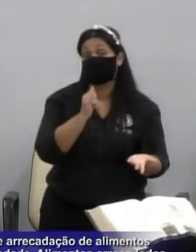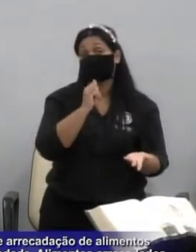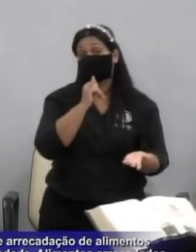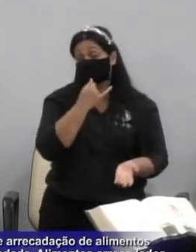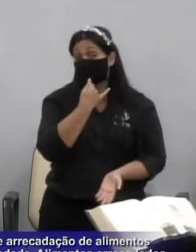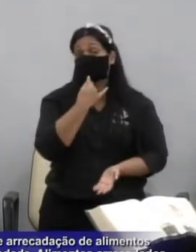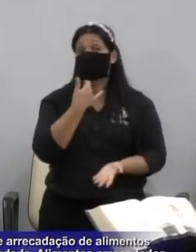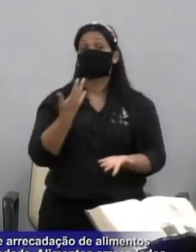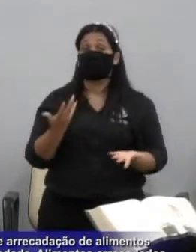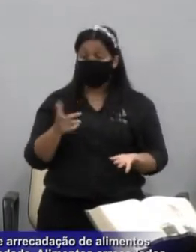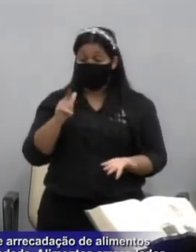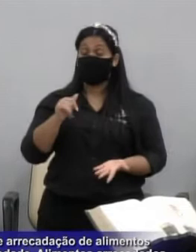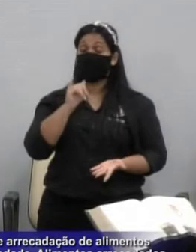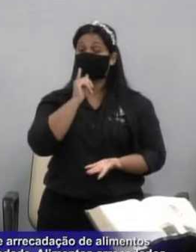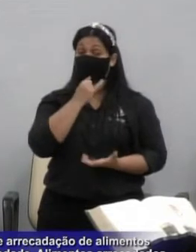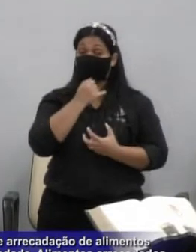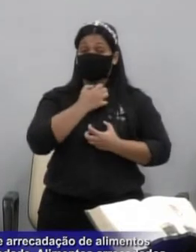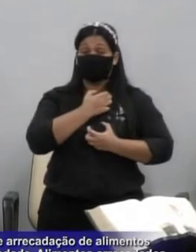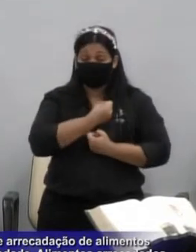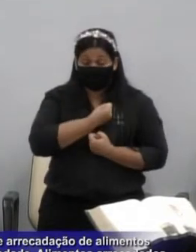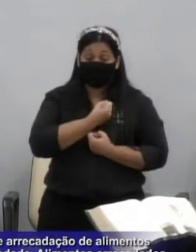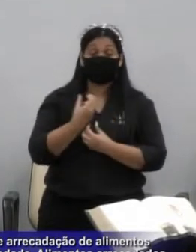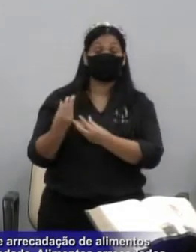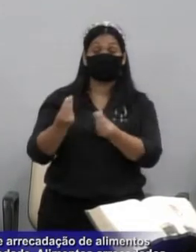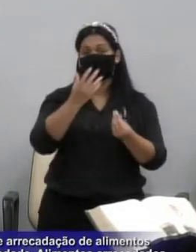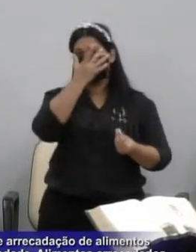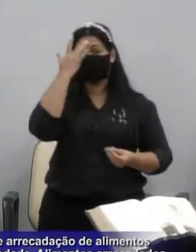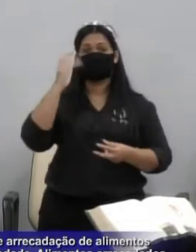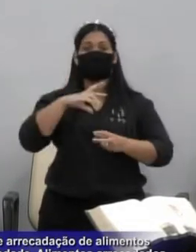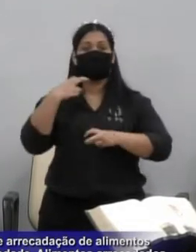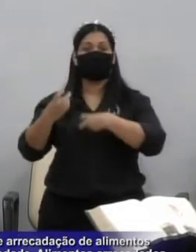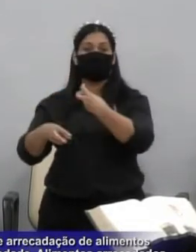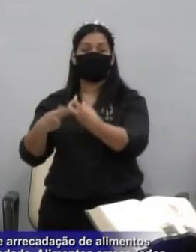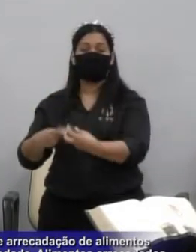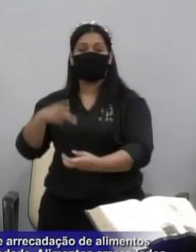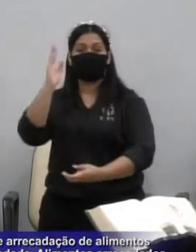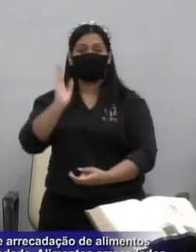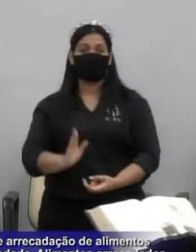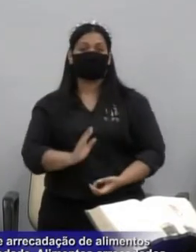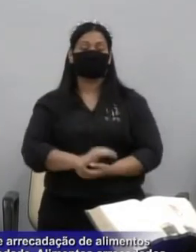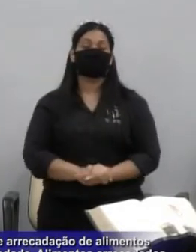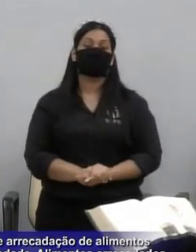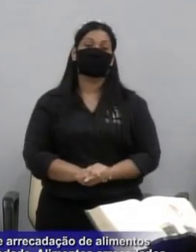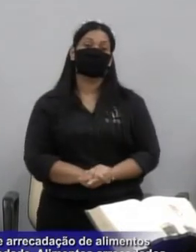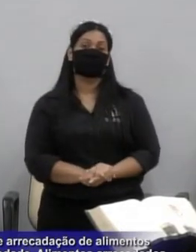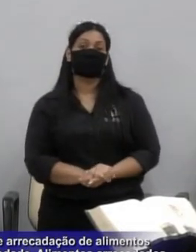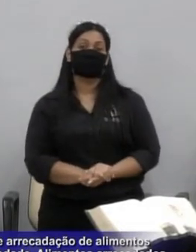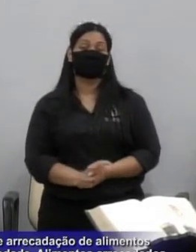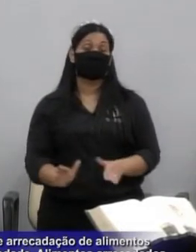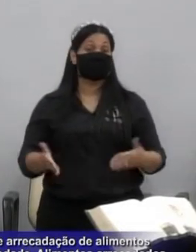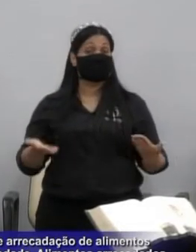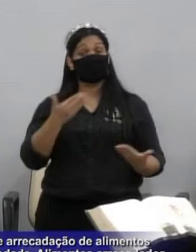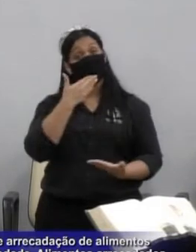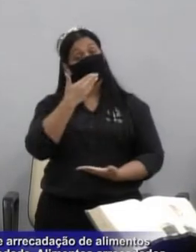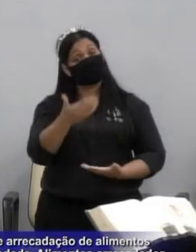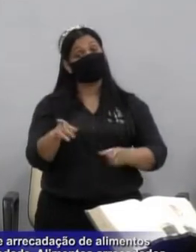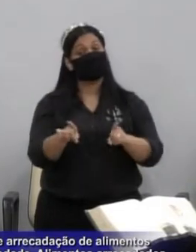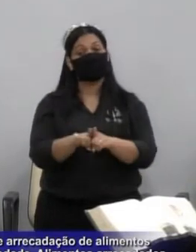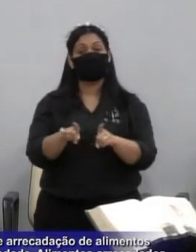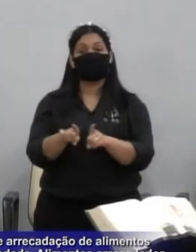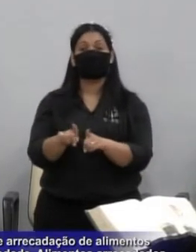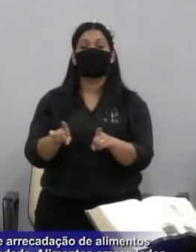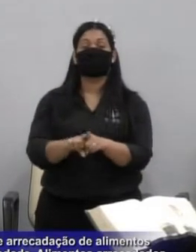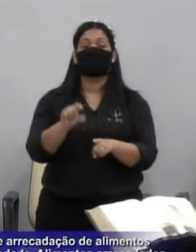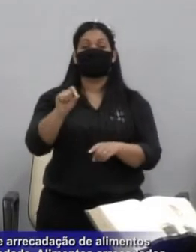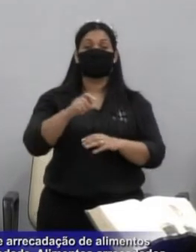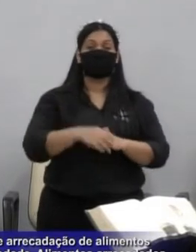motivo de muita tristeza e muitas mortes no Brasil. Então, fica aí o meu pedido também para que o doutor